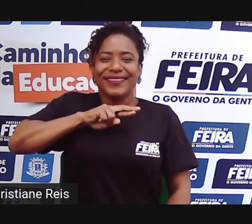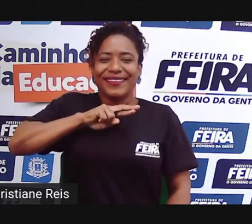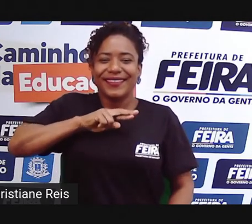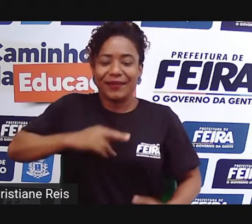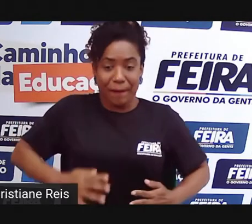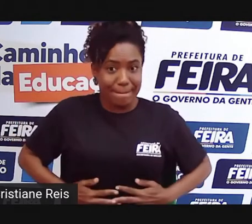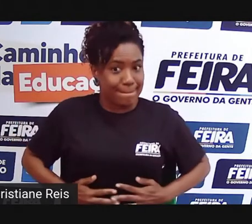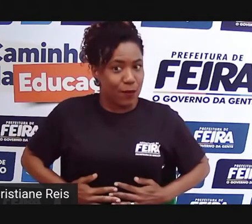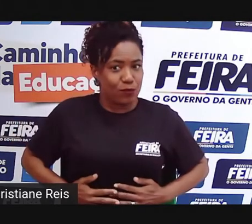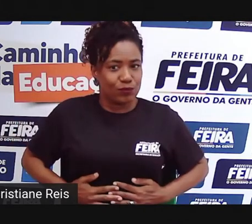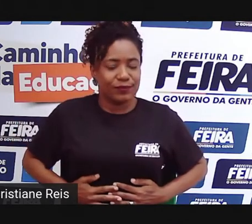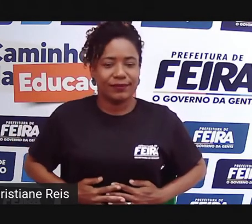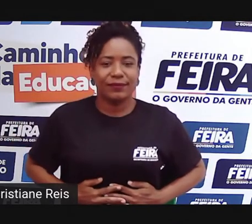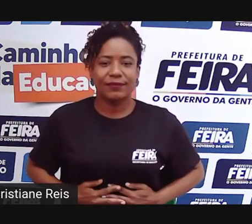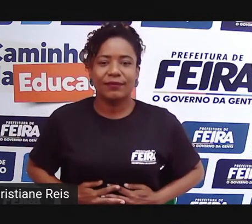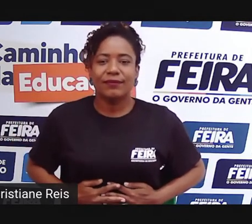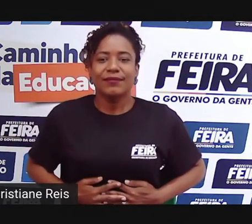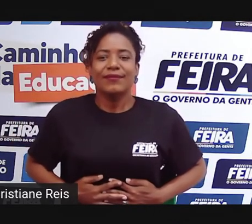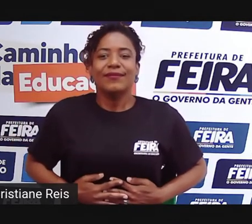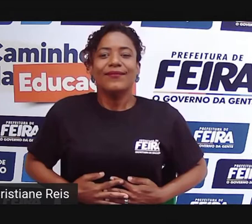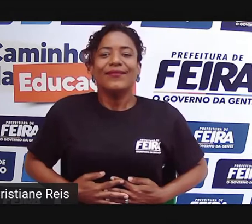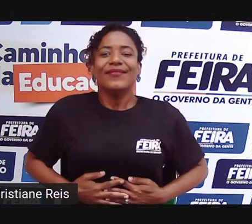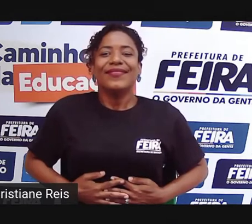mão aqui para vocês sentirem.